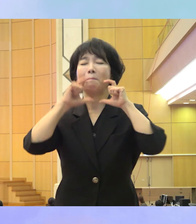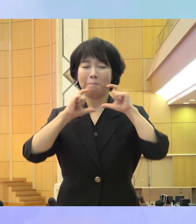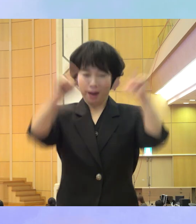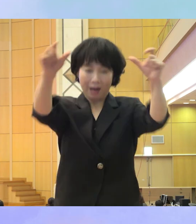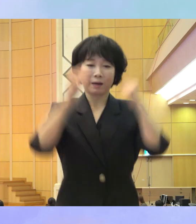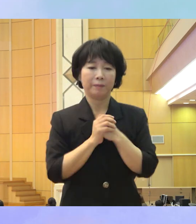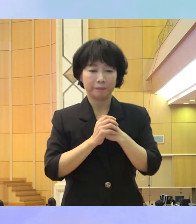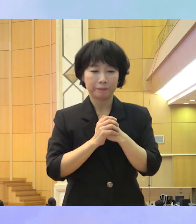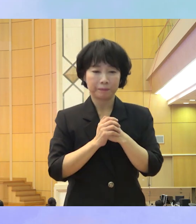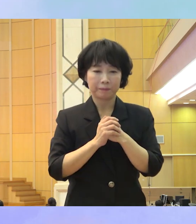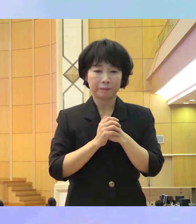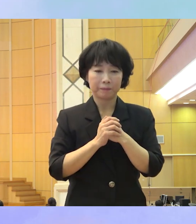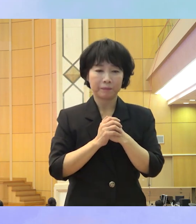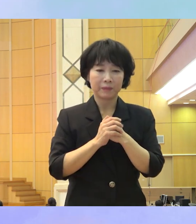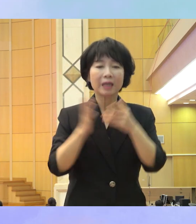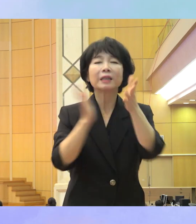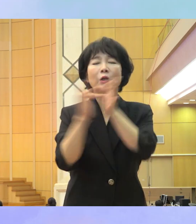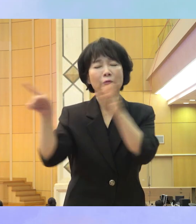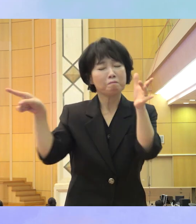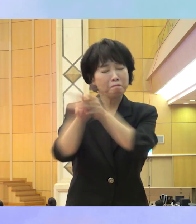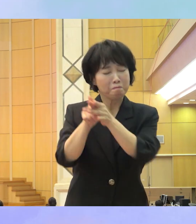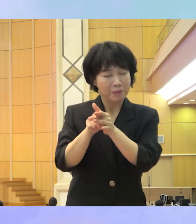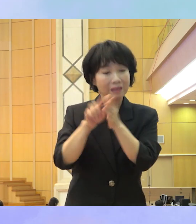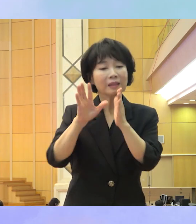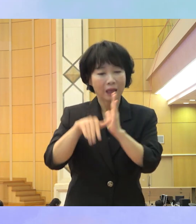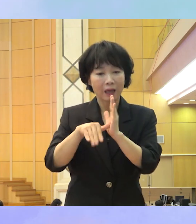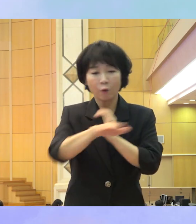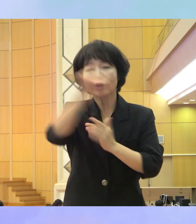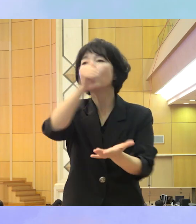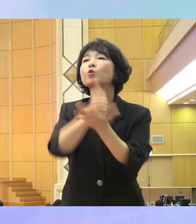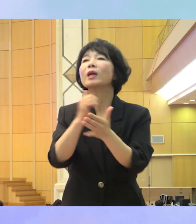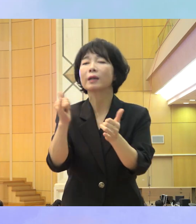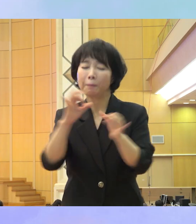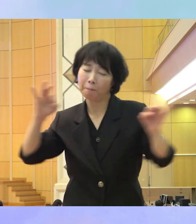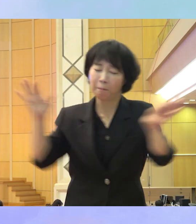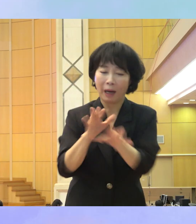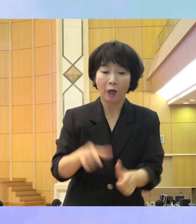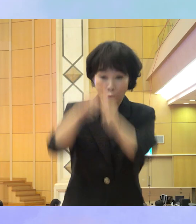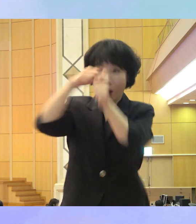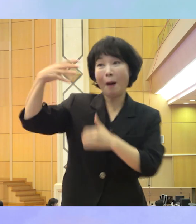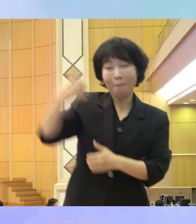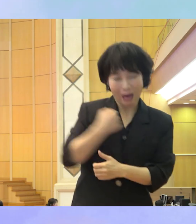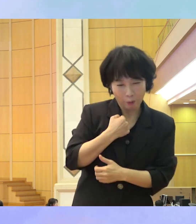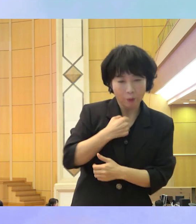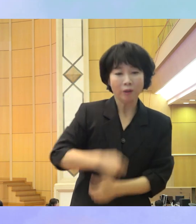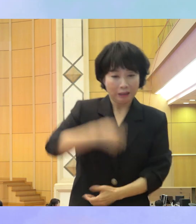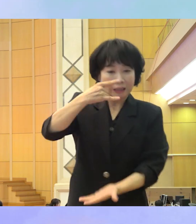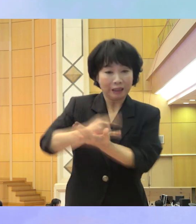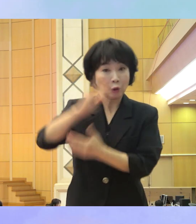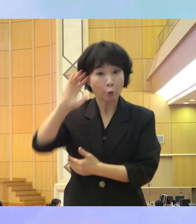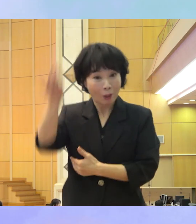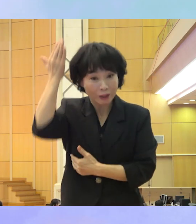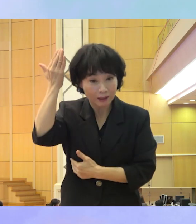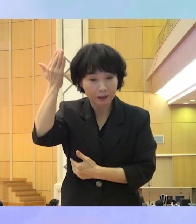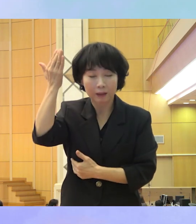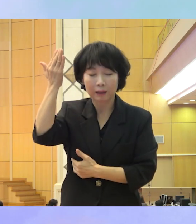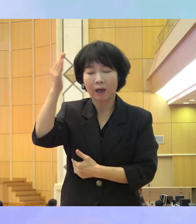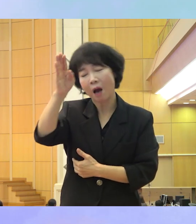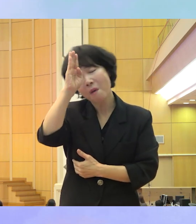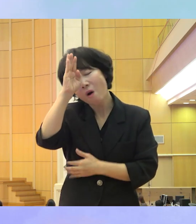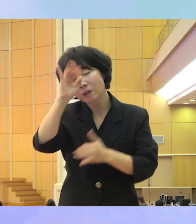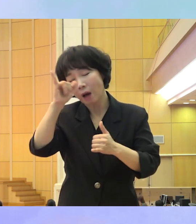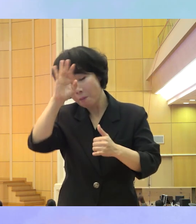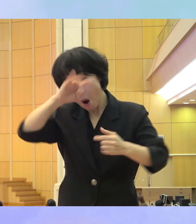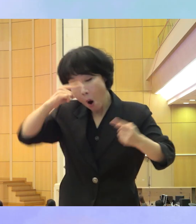하였나이다. 이렇게 믿는 순간 우리는 죄인이 구원받아 의인이 되고